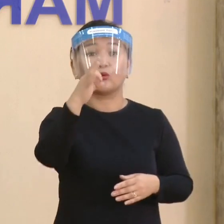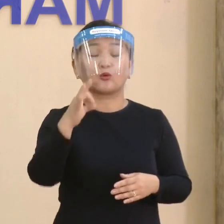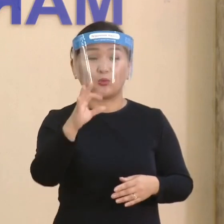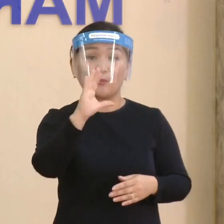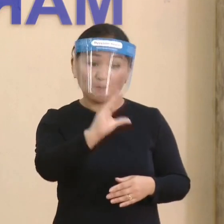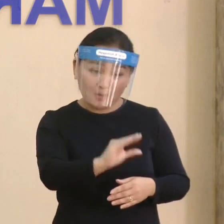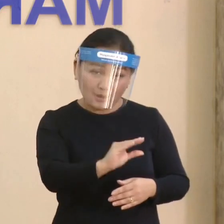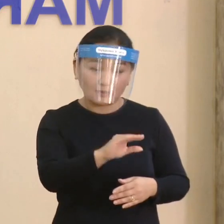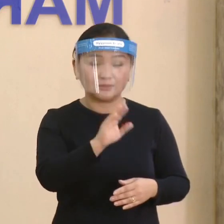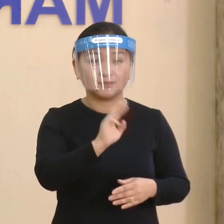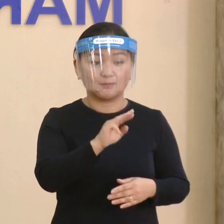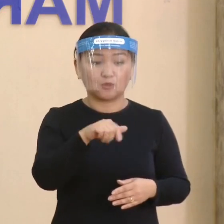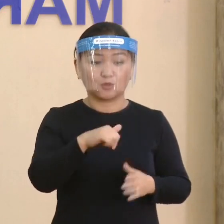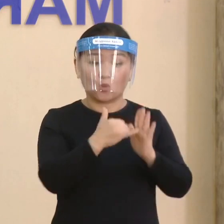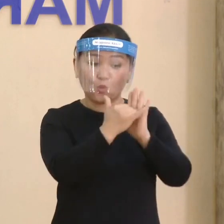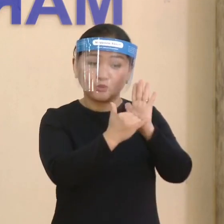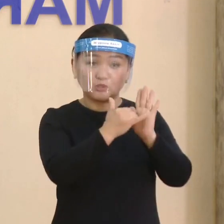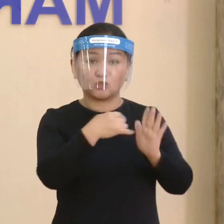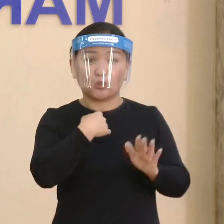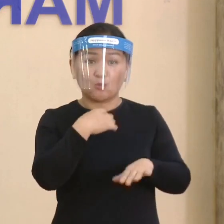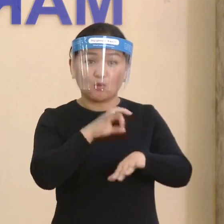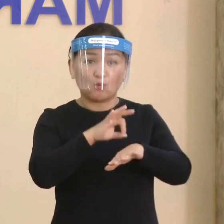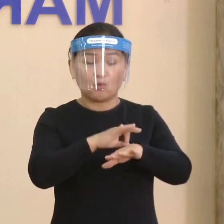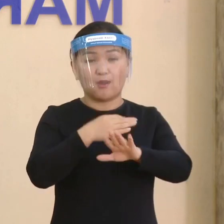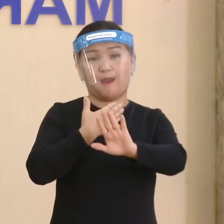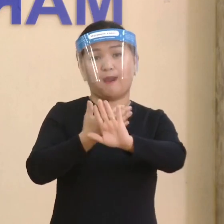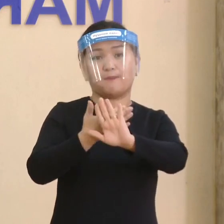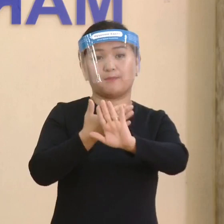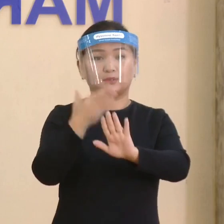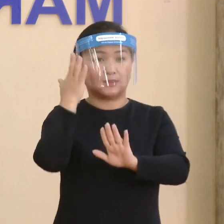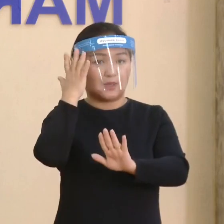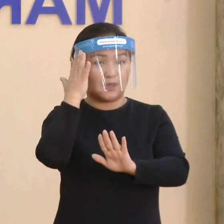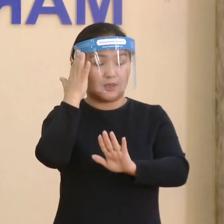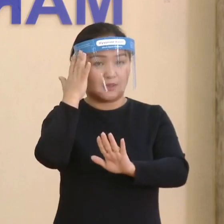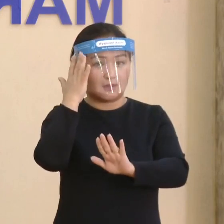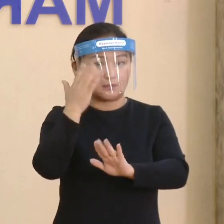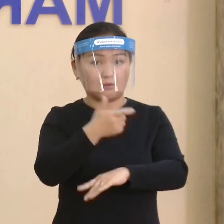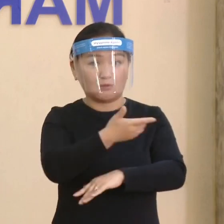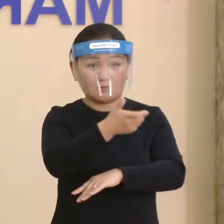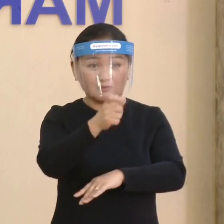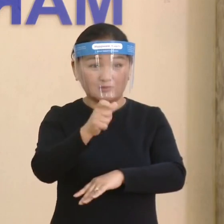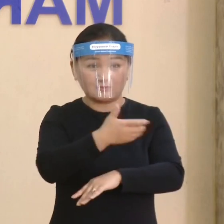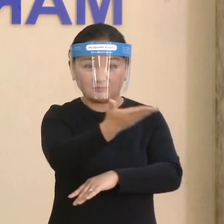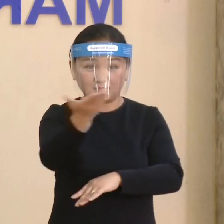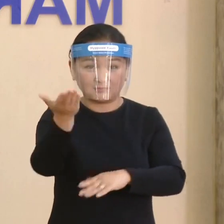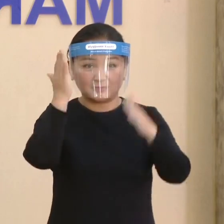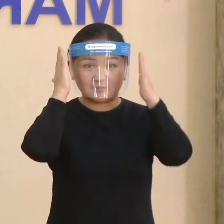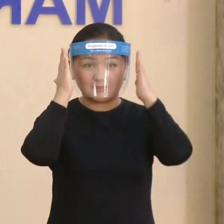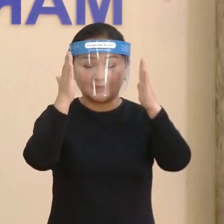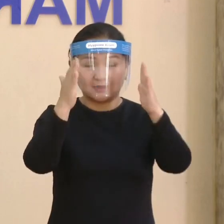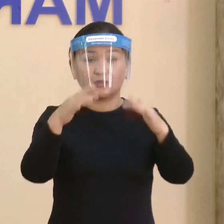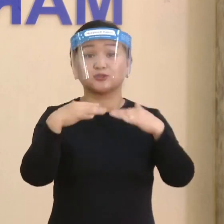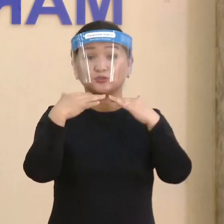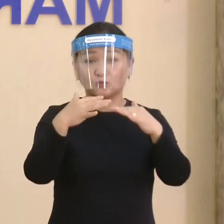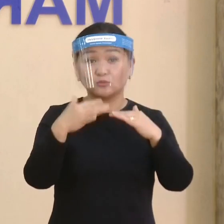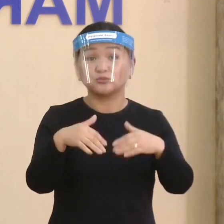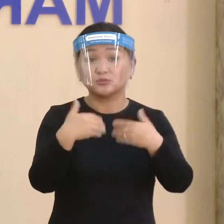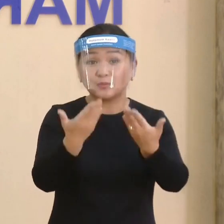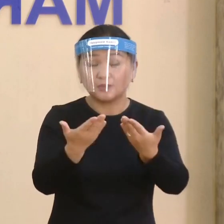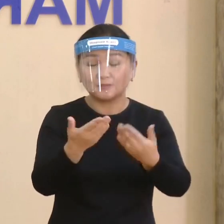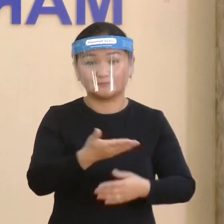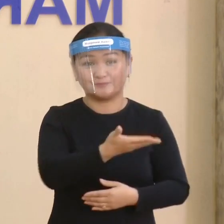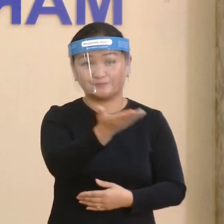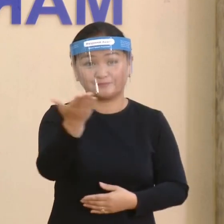томоогоо сэргийлэх, улирлын томоогоо сэргийлэх арга хэмжээнд бас их онцгой анхаарахыг бол бид бол зөвлөж байгаа. Та бүхэн